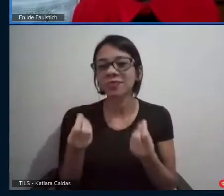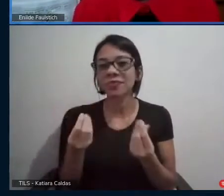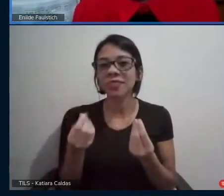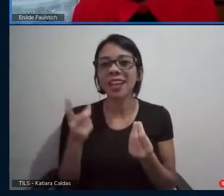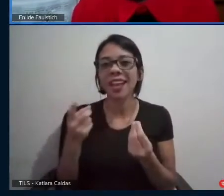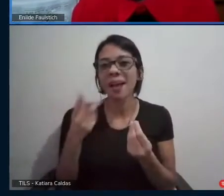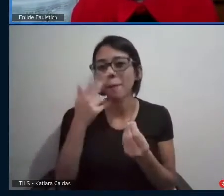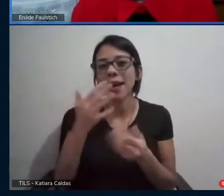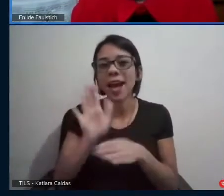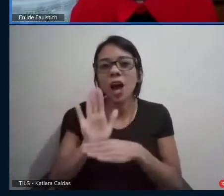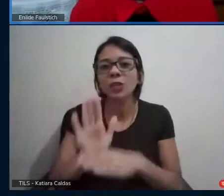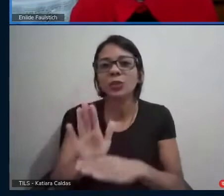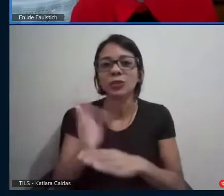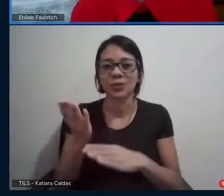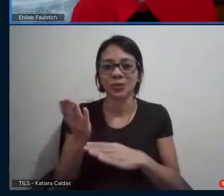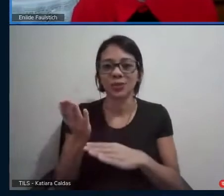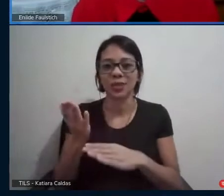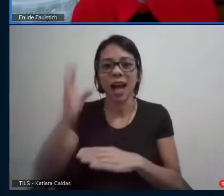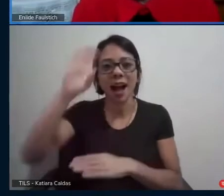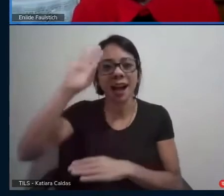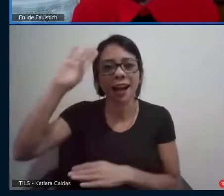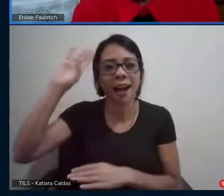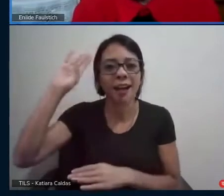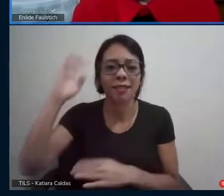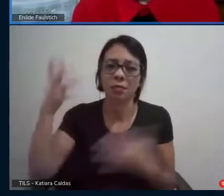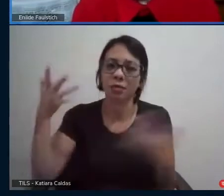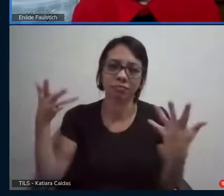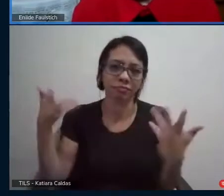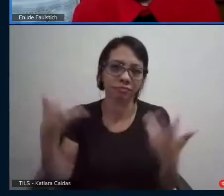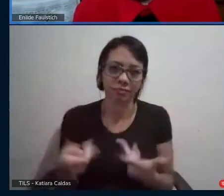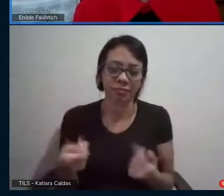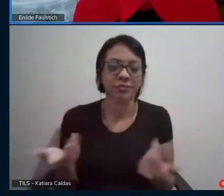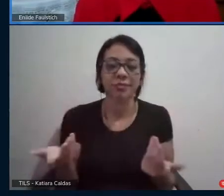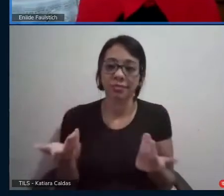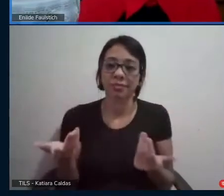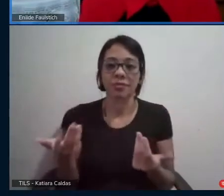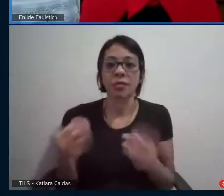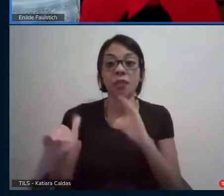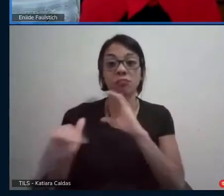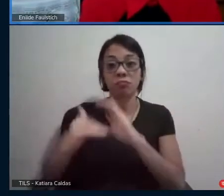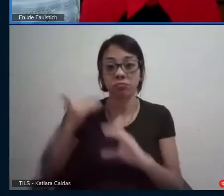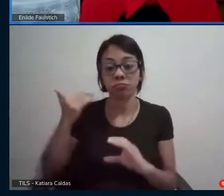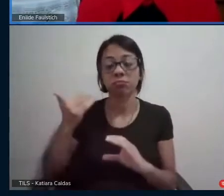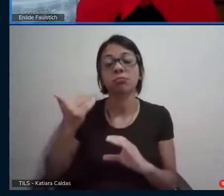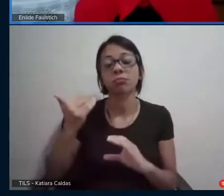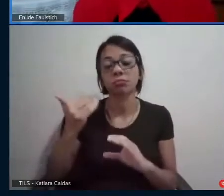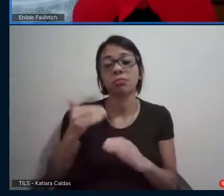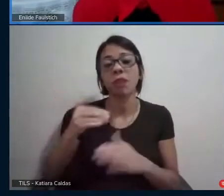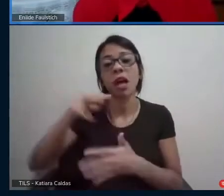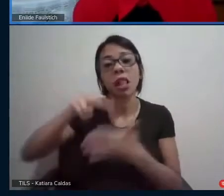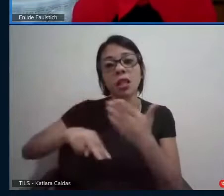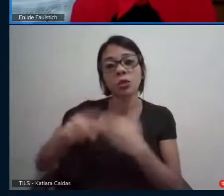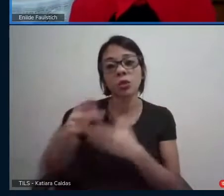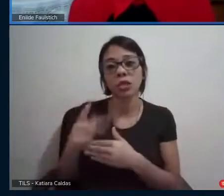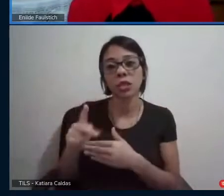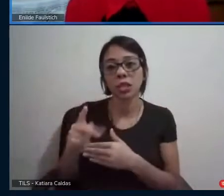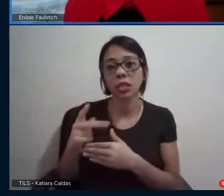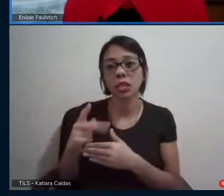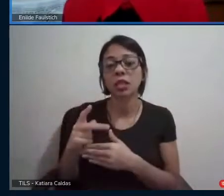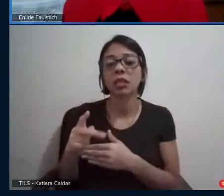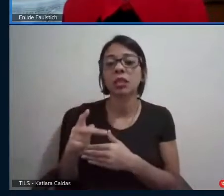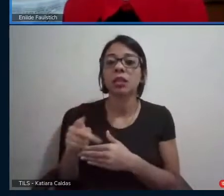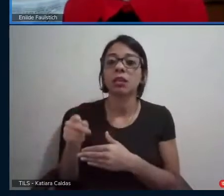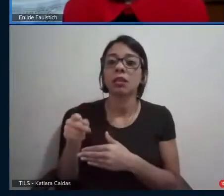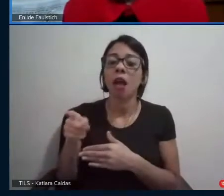de colaboração acadêmica muito grande, que foi nos encaminhar a leitura dela, e aí